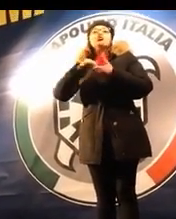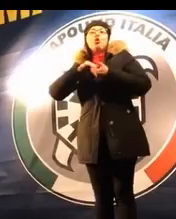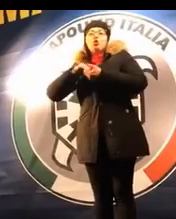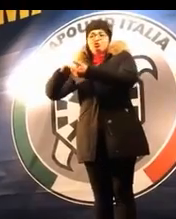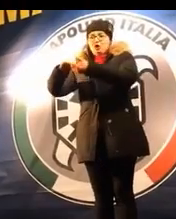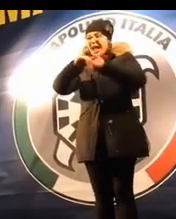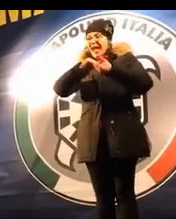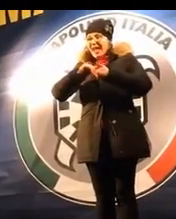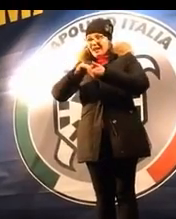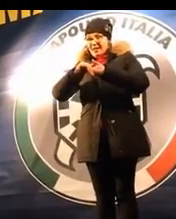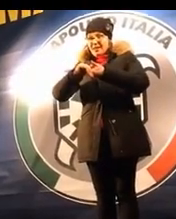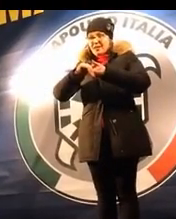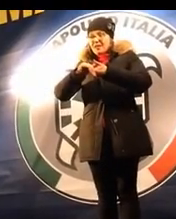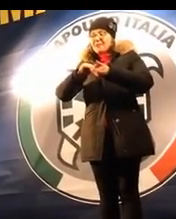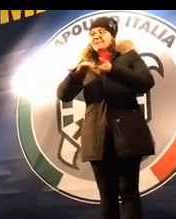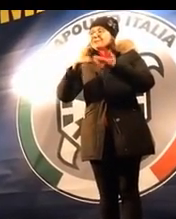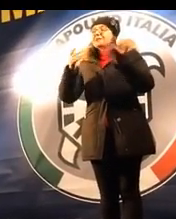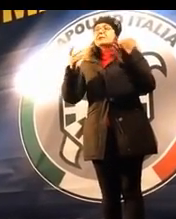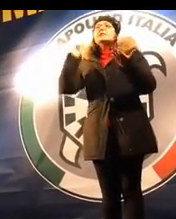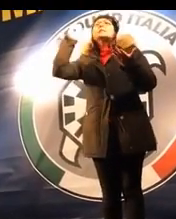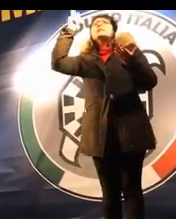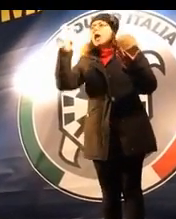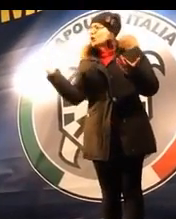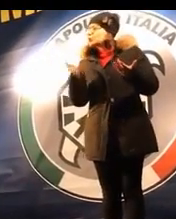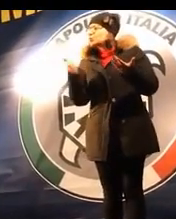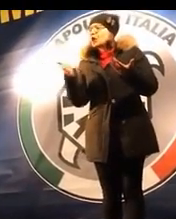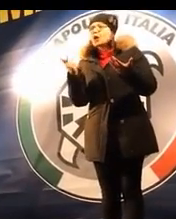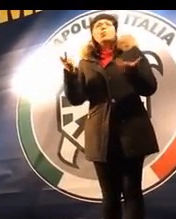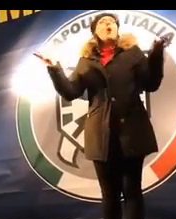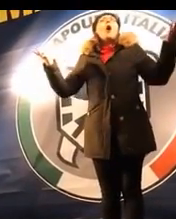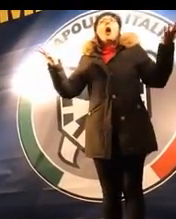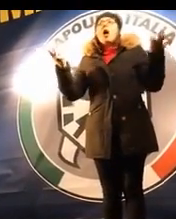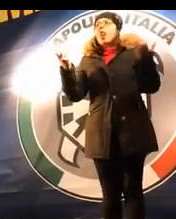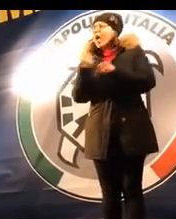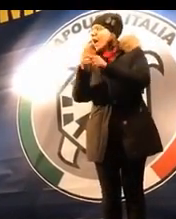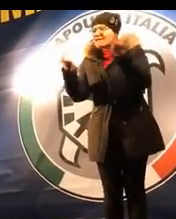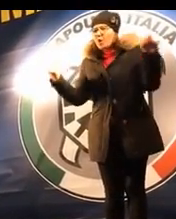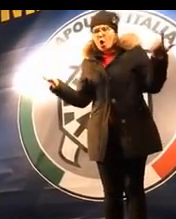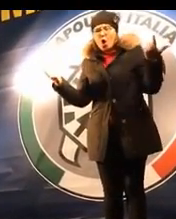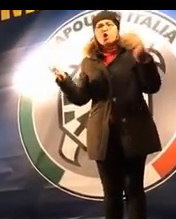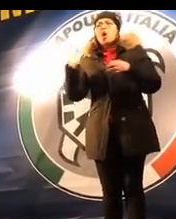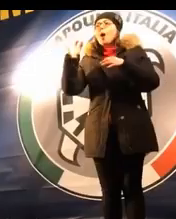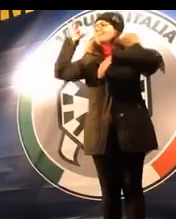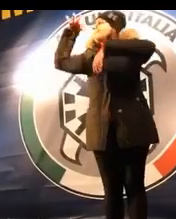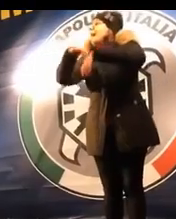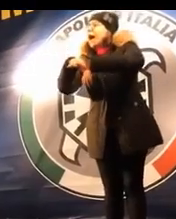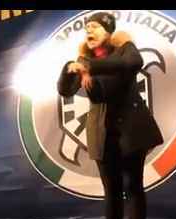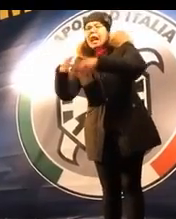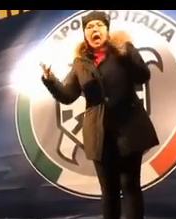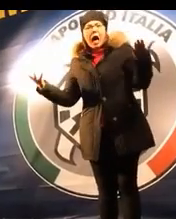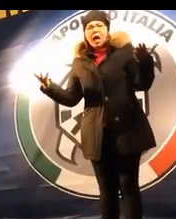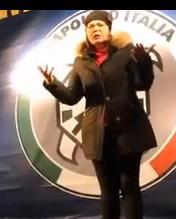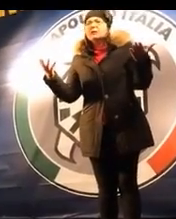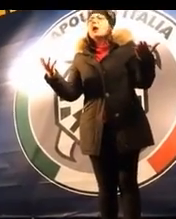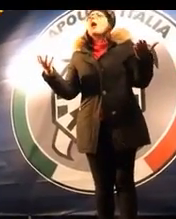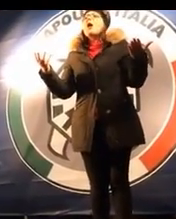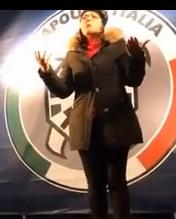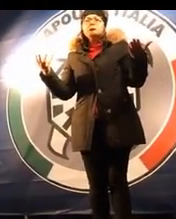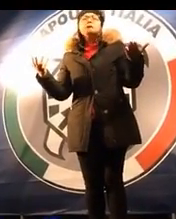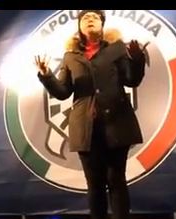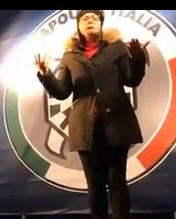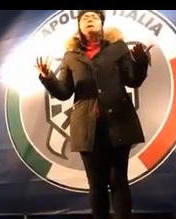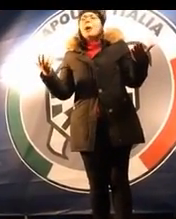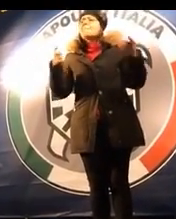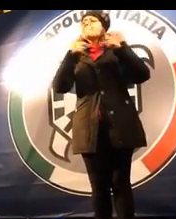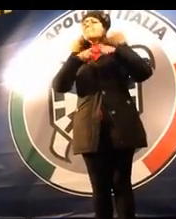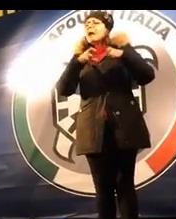arriva la disoccupazione, se tutte e due perdono il lavoro, se arriva una malattia, se ti devi trasferire dall'altra parte del mondo, semplicemente la banca si terrà